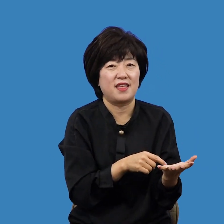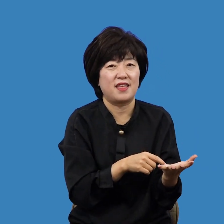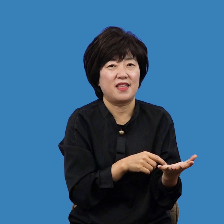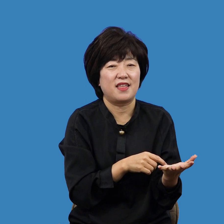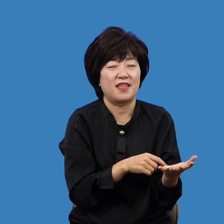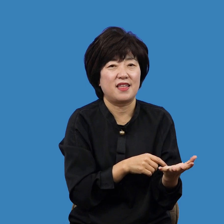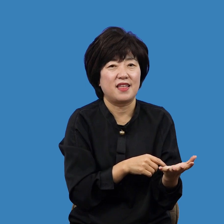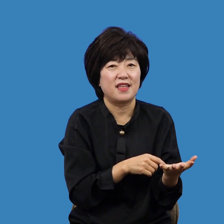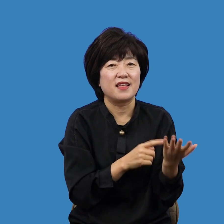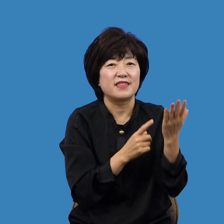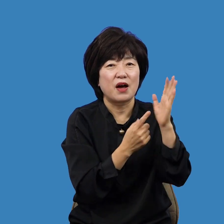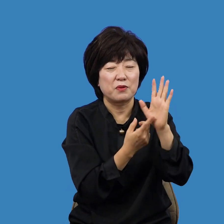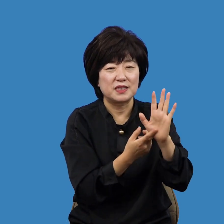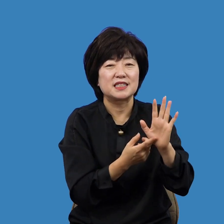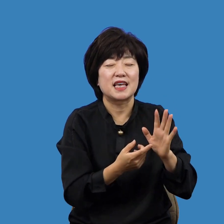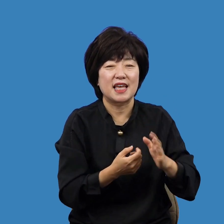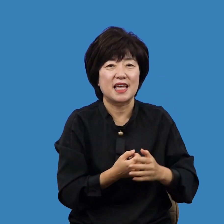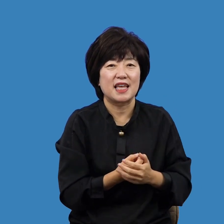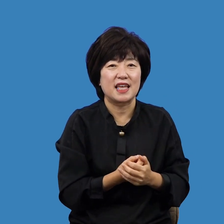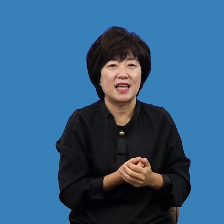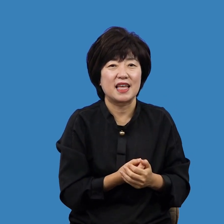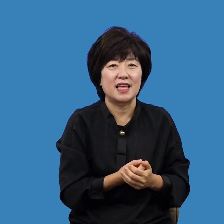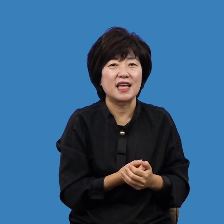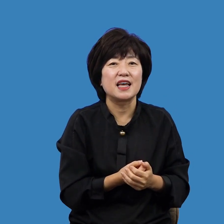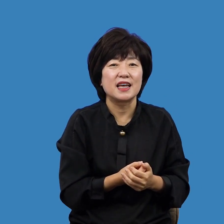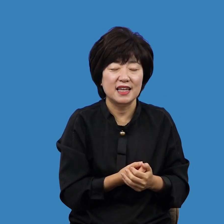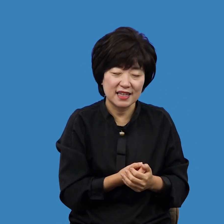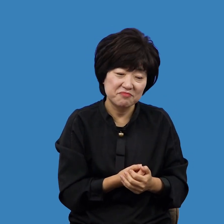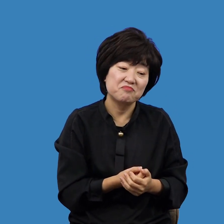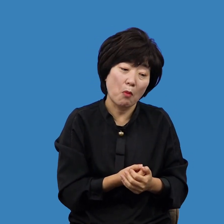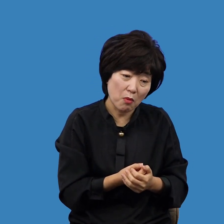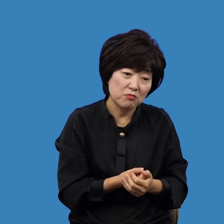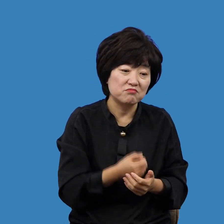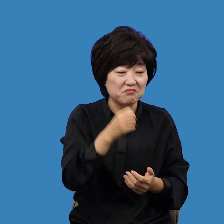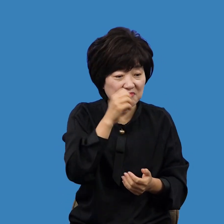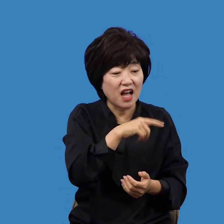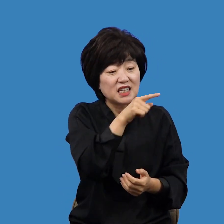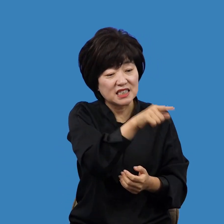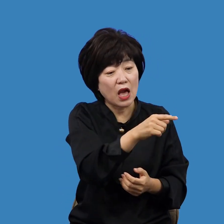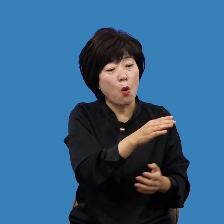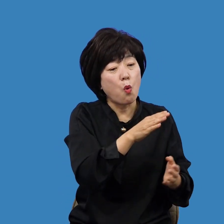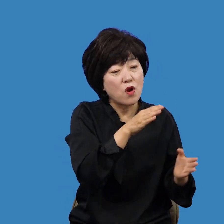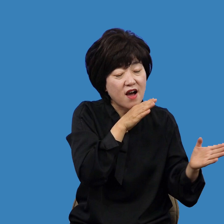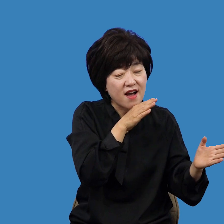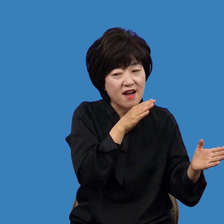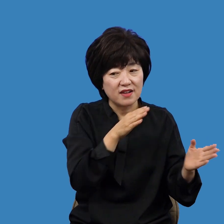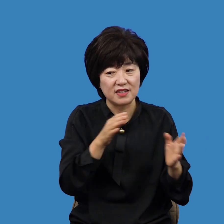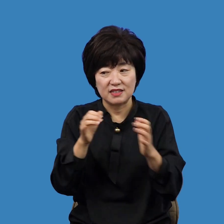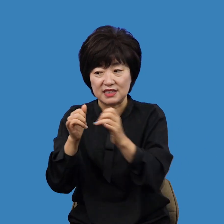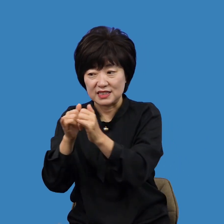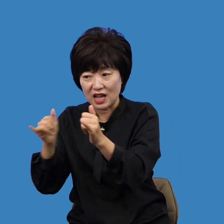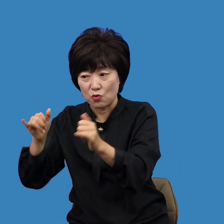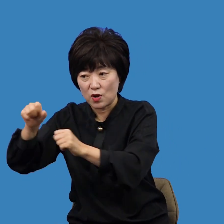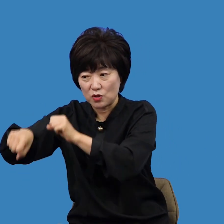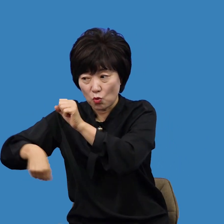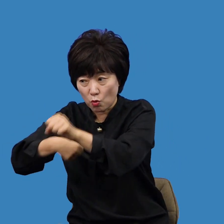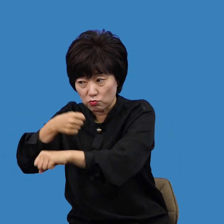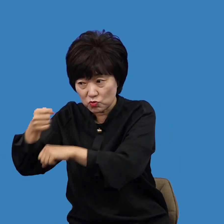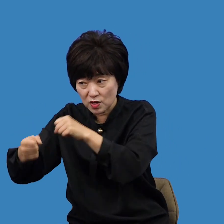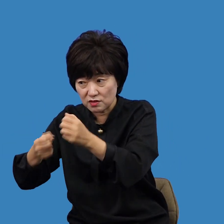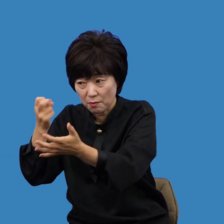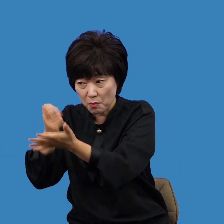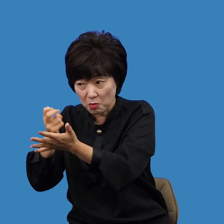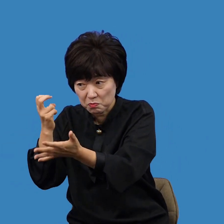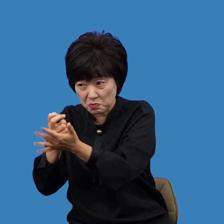그래서 나오는 것이 그냥 대충 그렇다고 쳐, 이렇게 나오든지, 아니면 동물과 자연을 보고 거기서 원리를